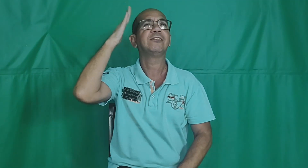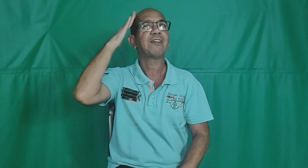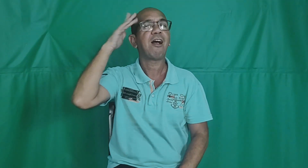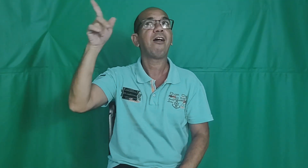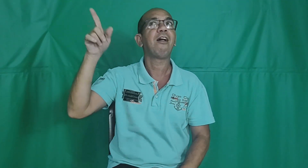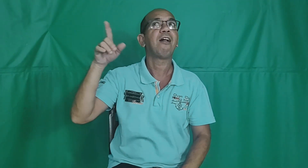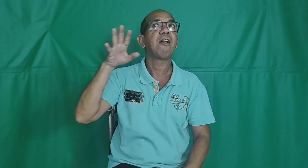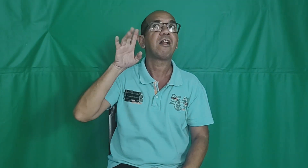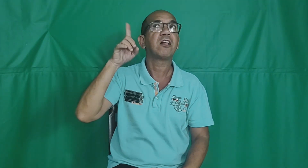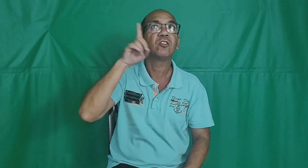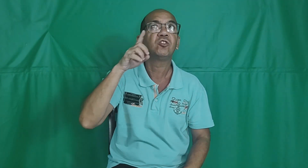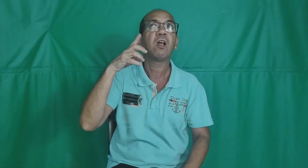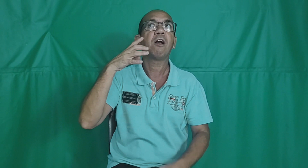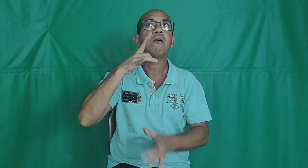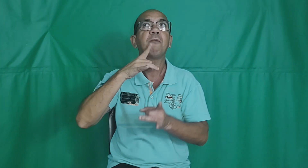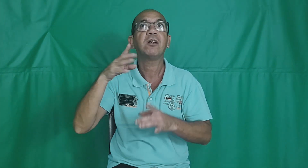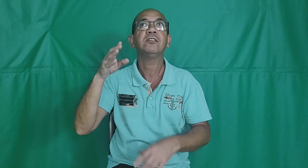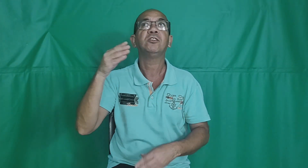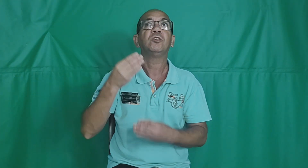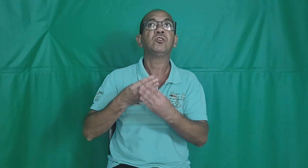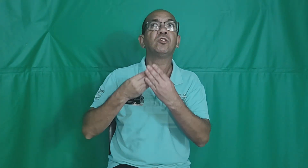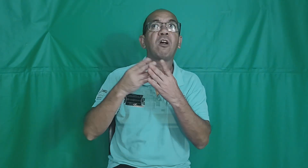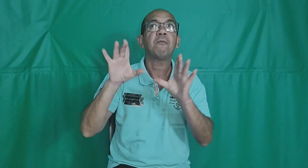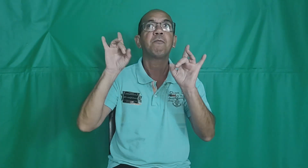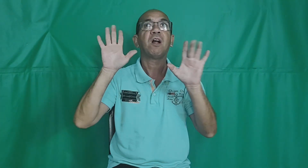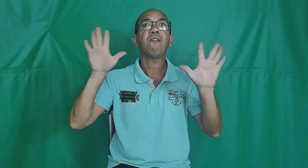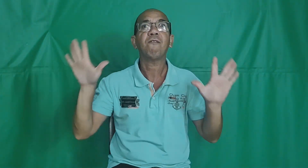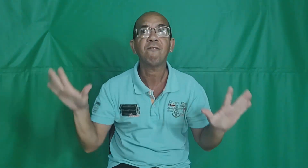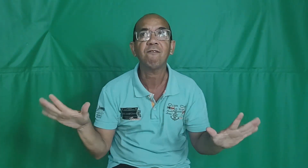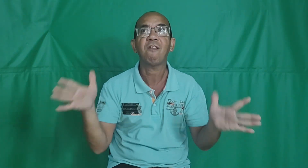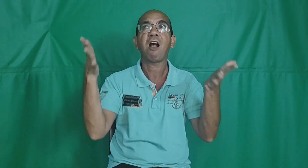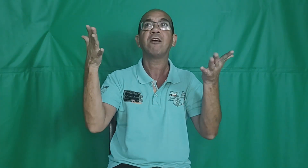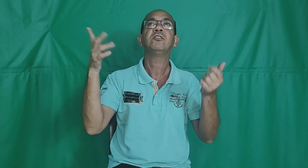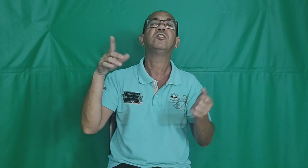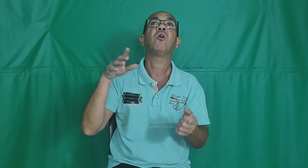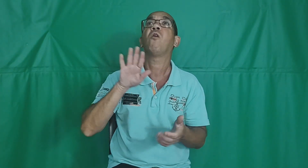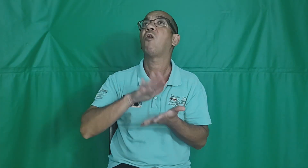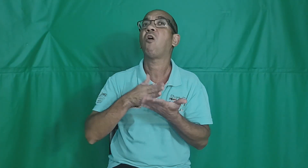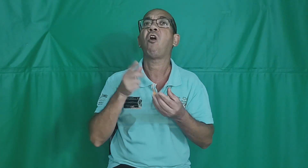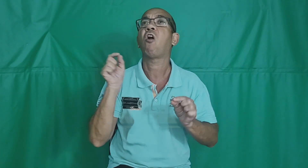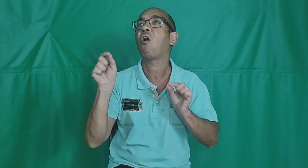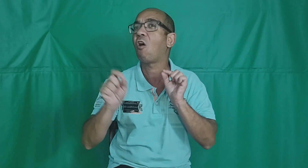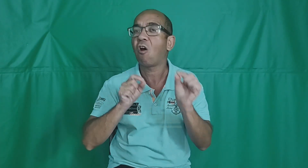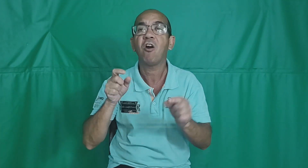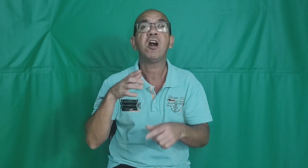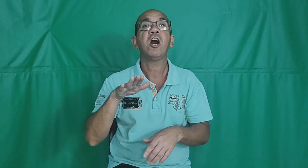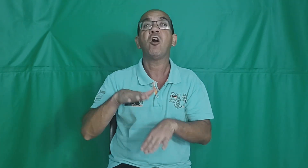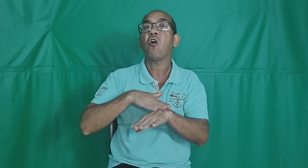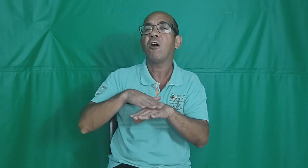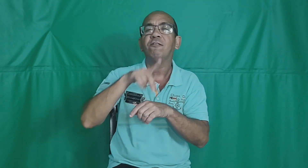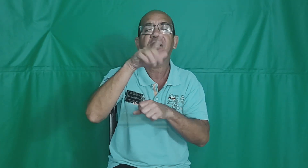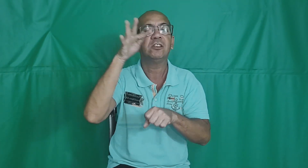pois as intérpretes sempre me avisam os horários de domingo ou algum dia de festa de